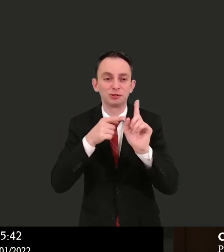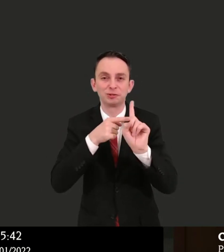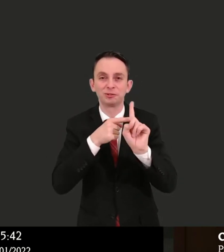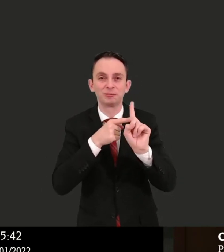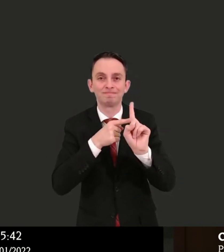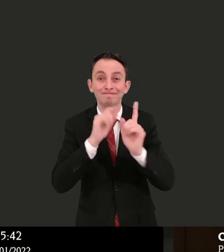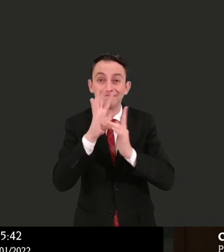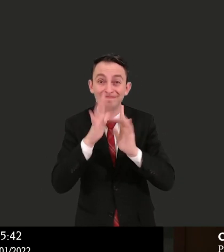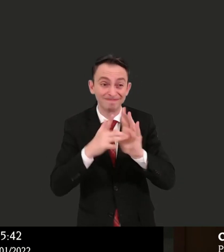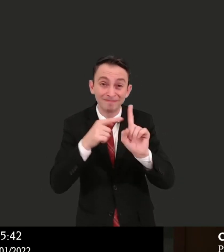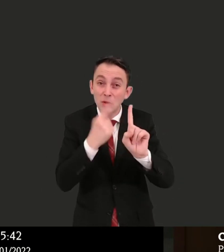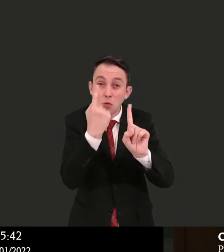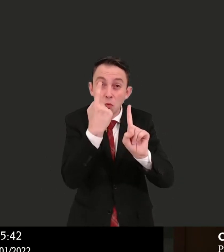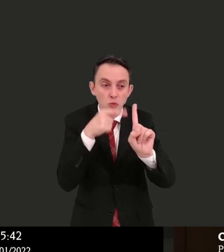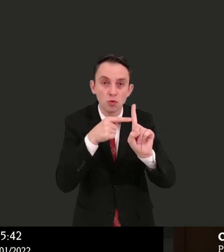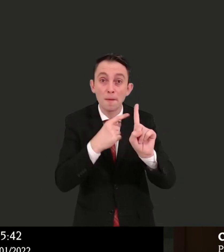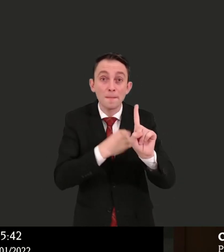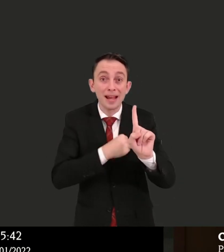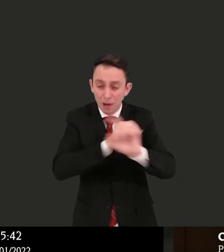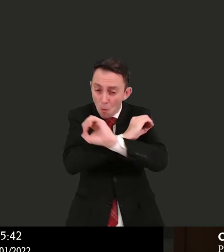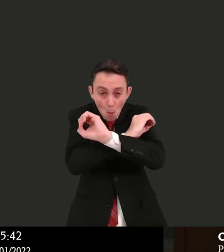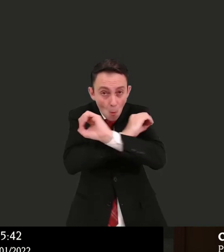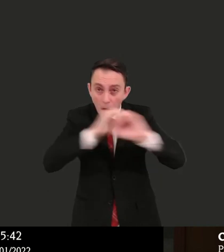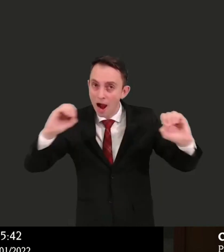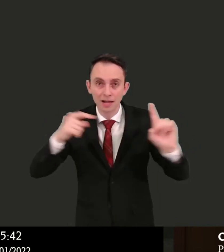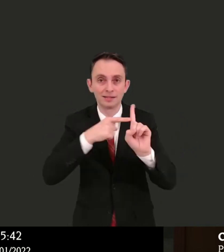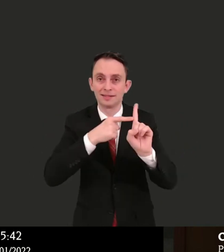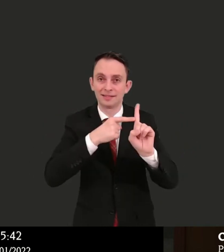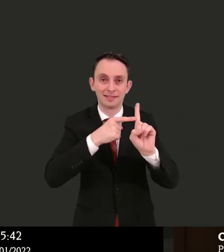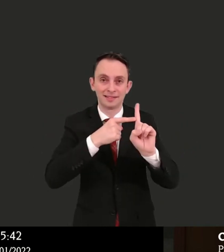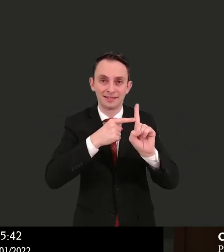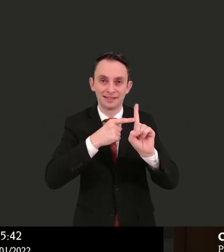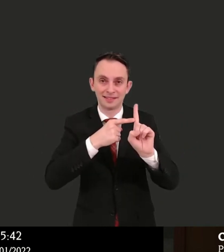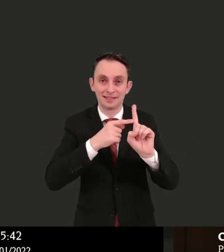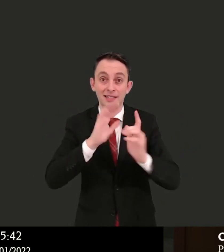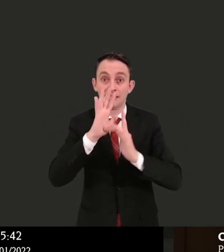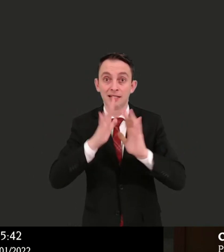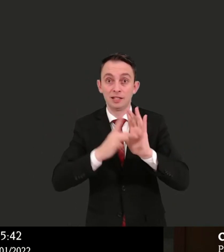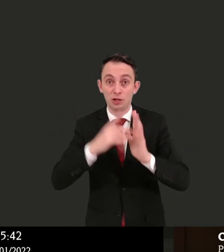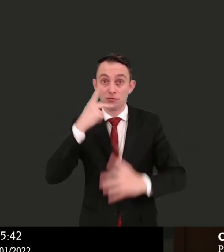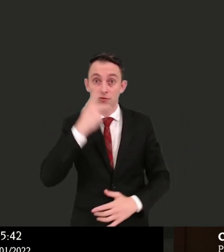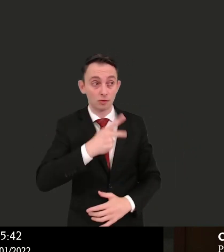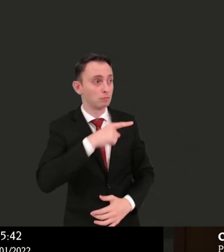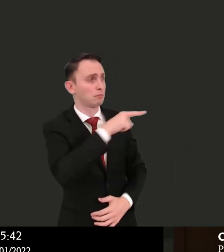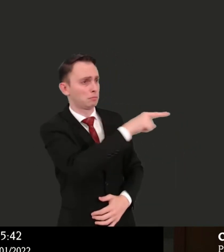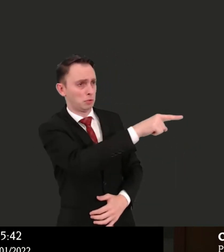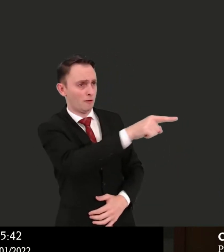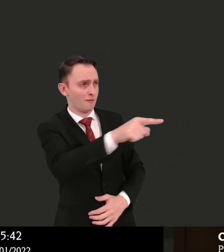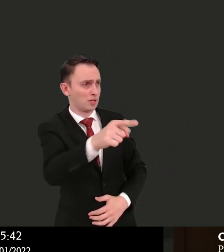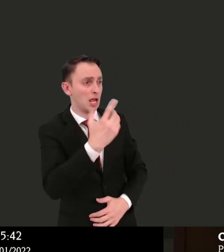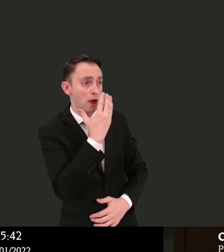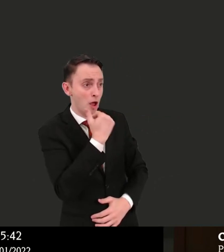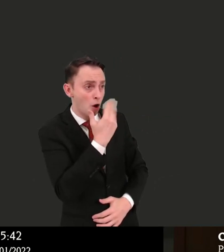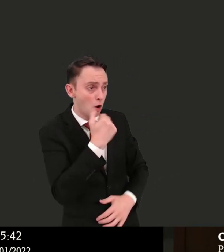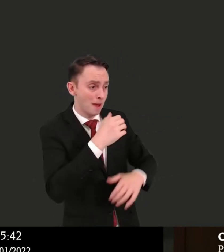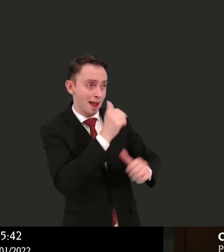Irrepreensível. Por isso ele dizia: vocês se alimentem de mim, eu trago comigo